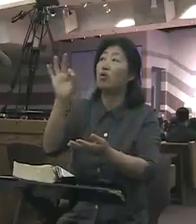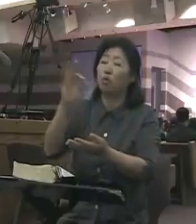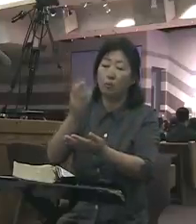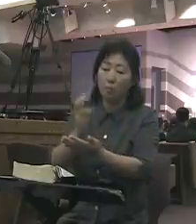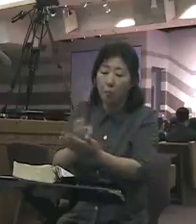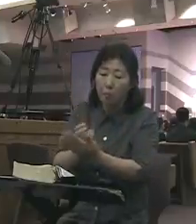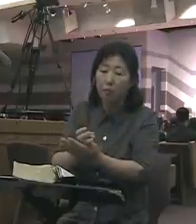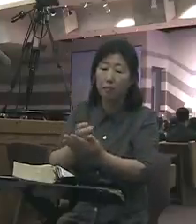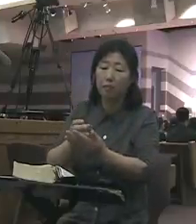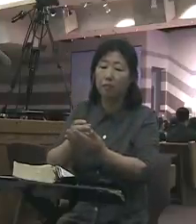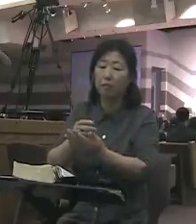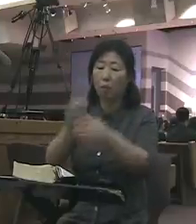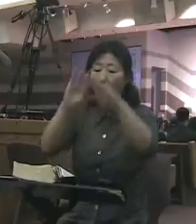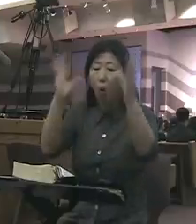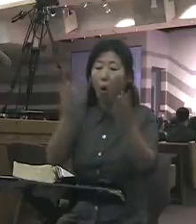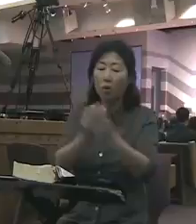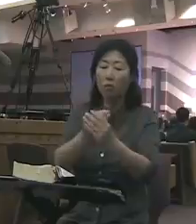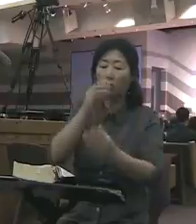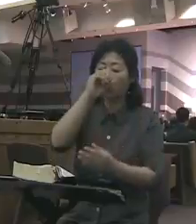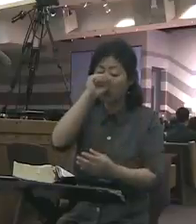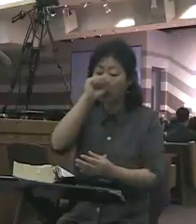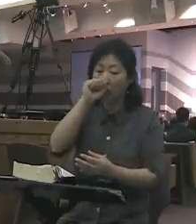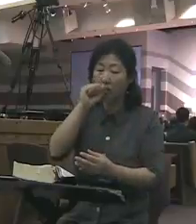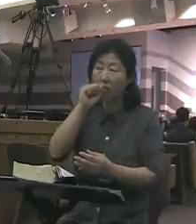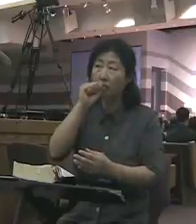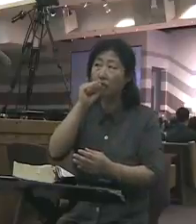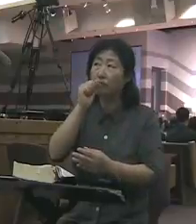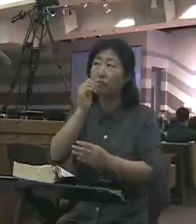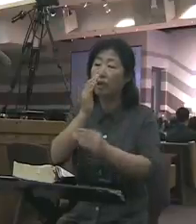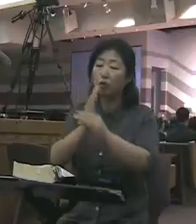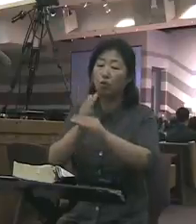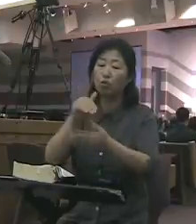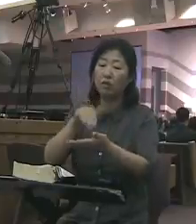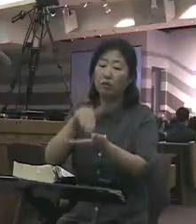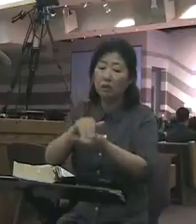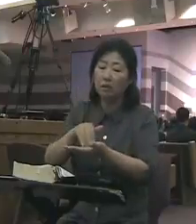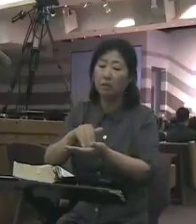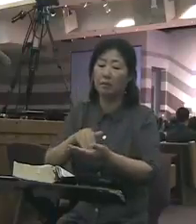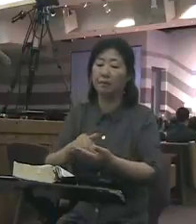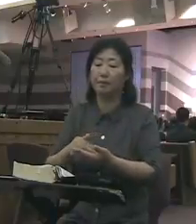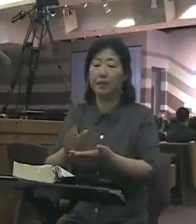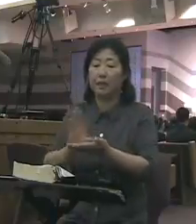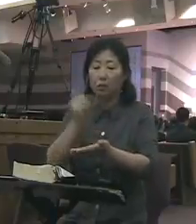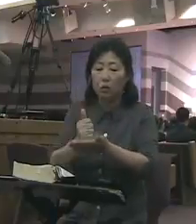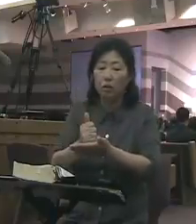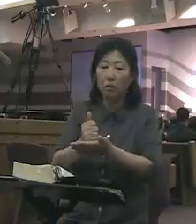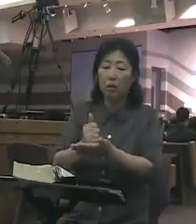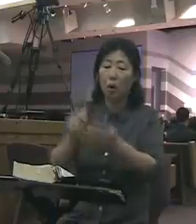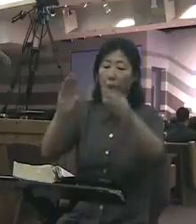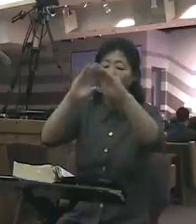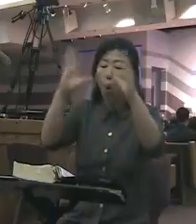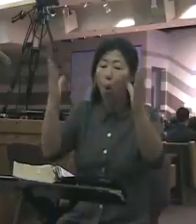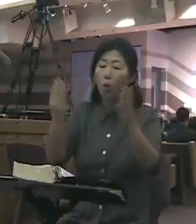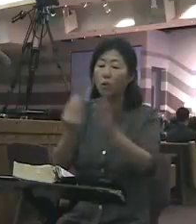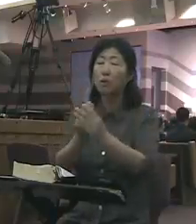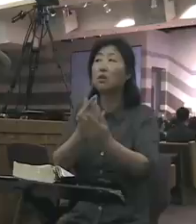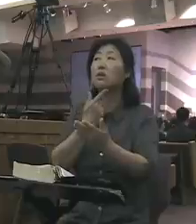어떻게 봐도 중립적인 것인데 사도 바울은 그리스도를 내가 온전히 체험하고 그리스도를